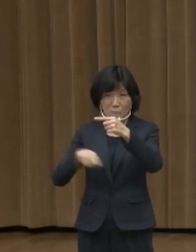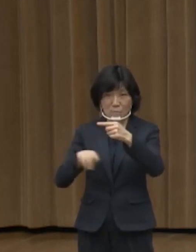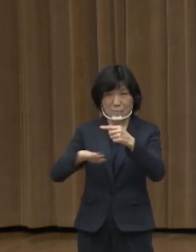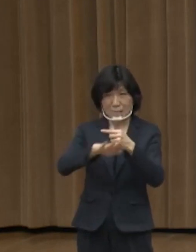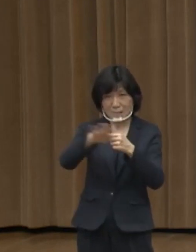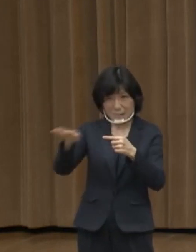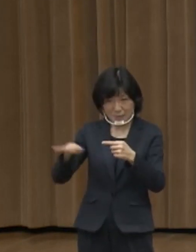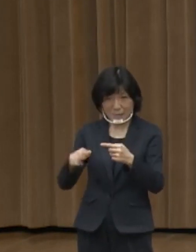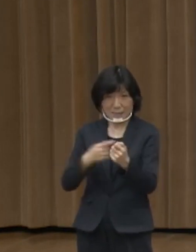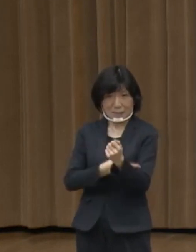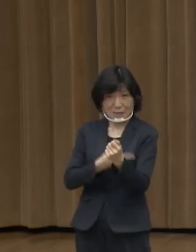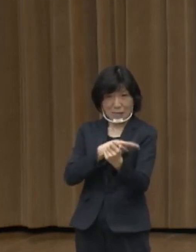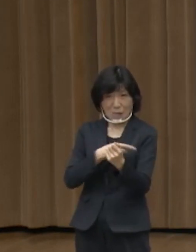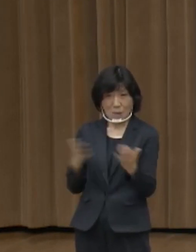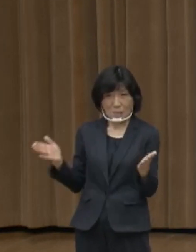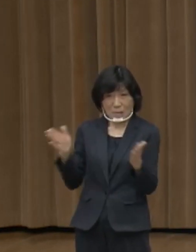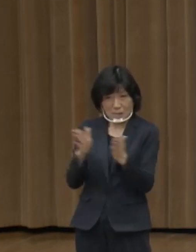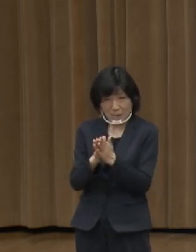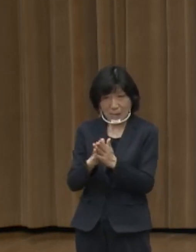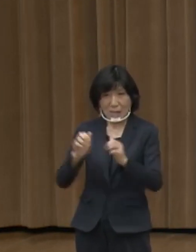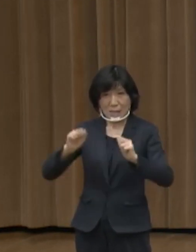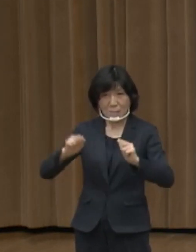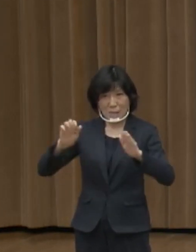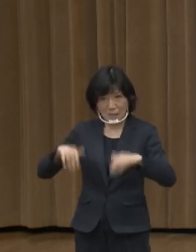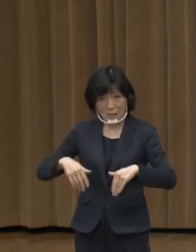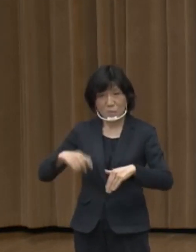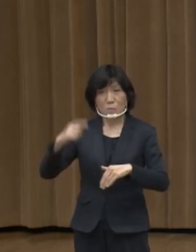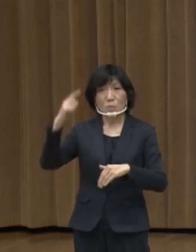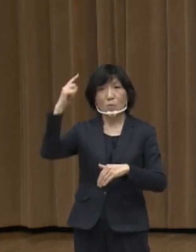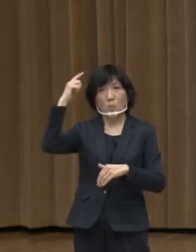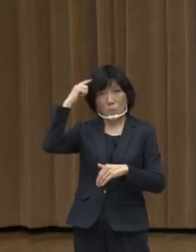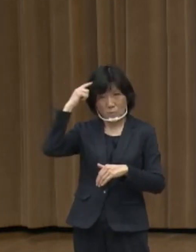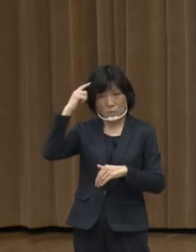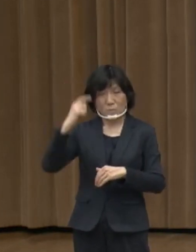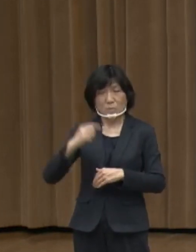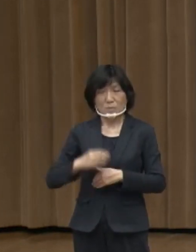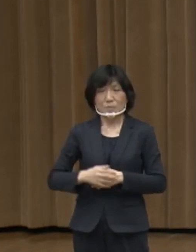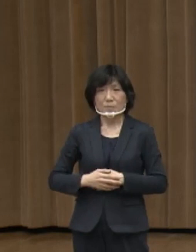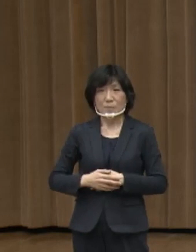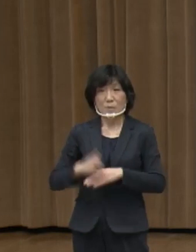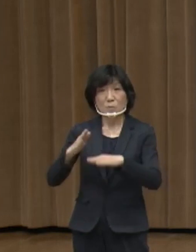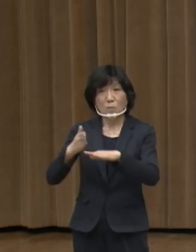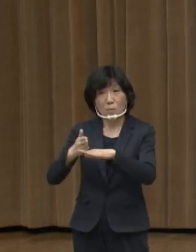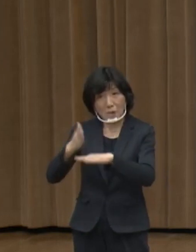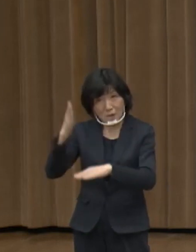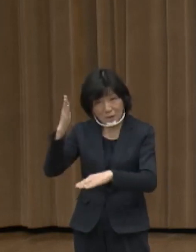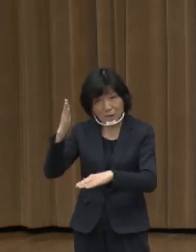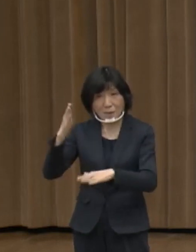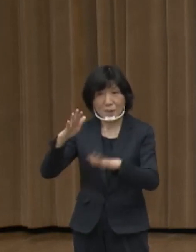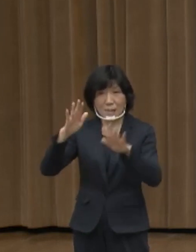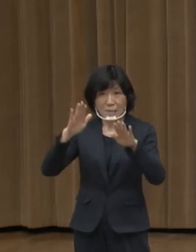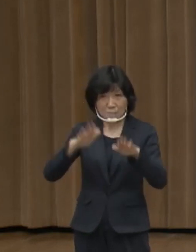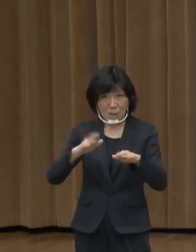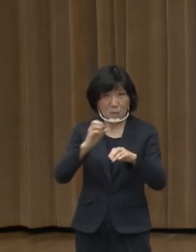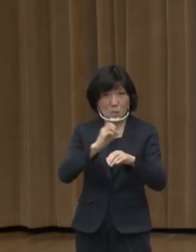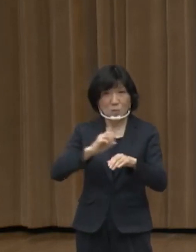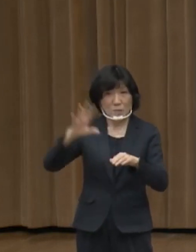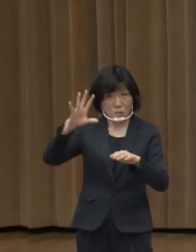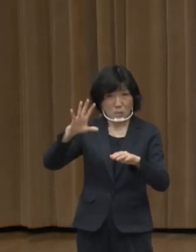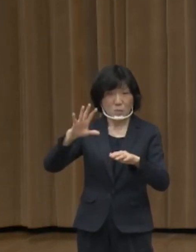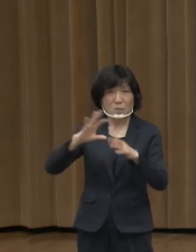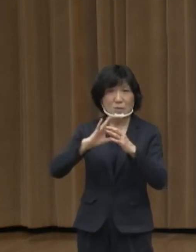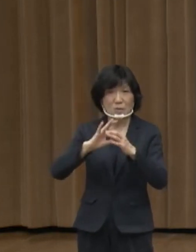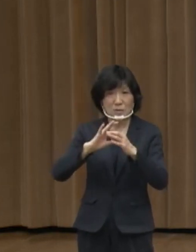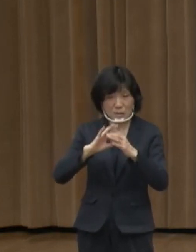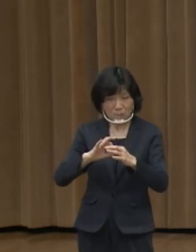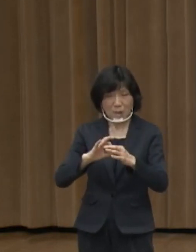って取り組んでくれたというふうに考えています。そのおかげもあって、オミクロン株については